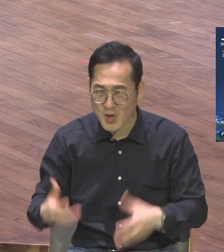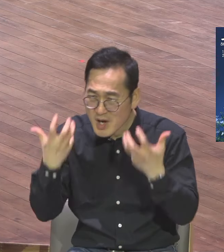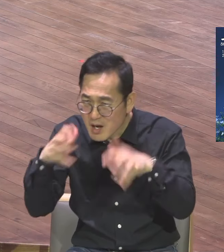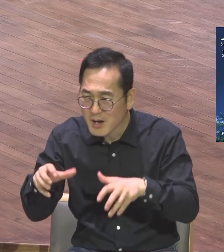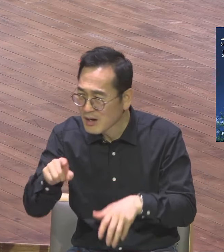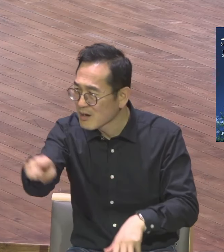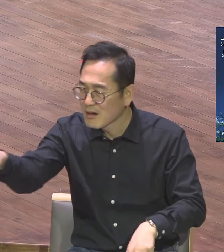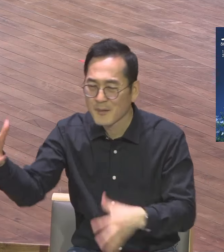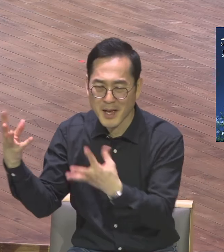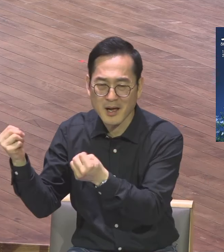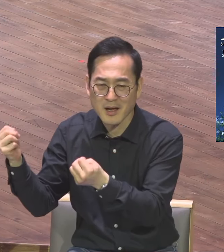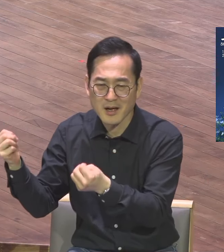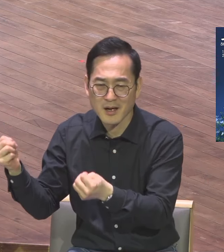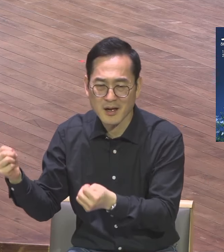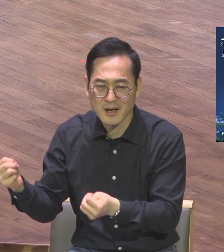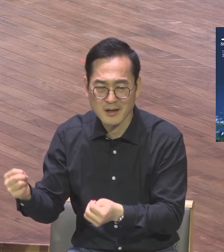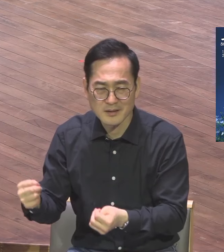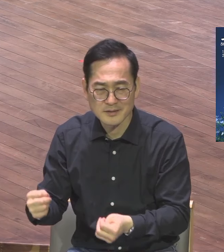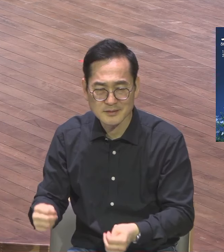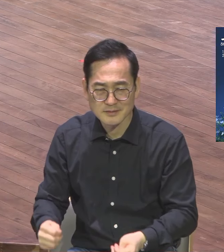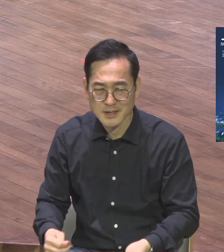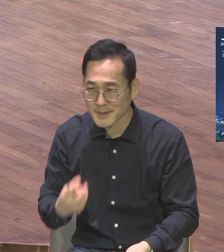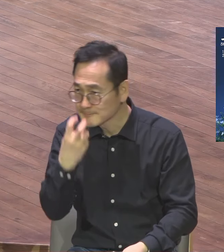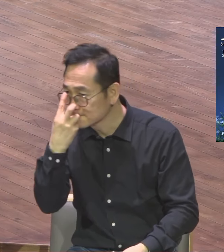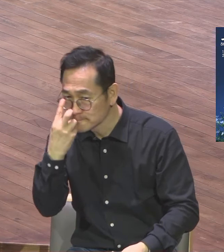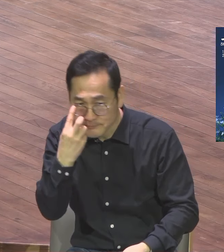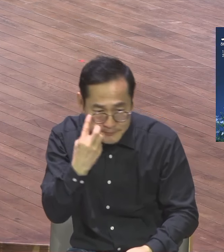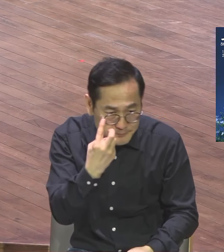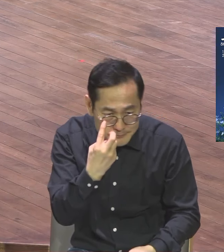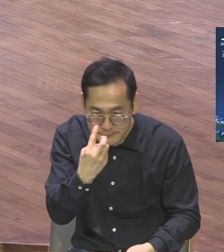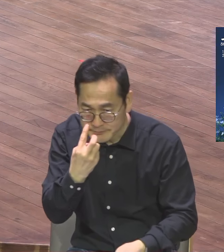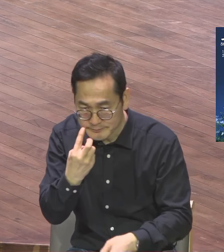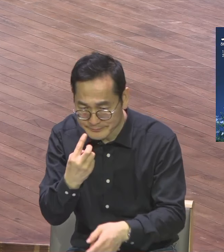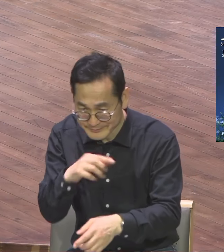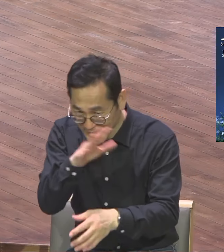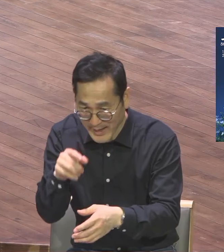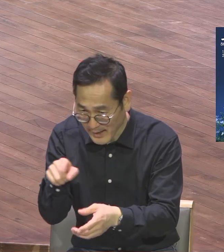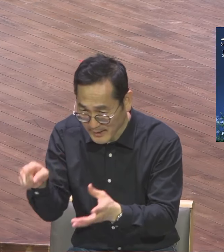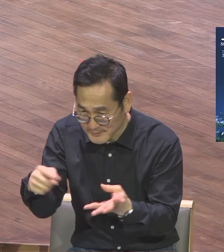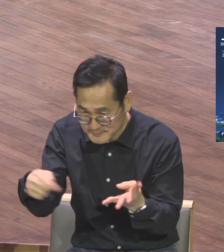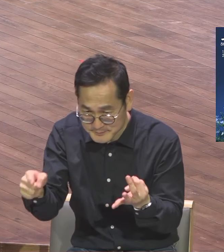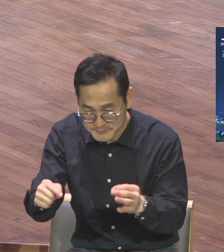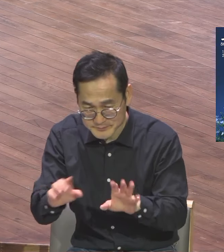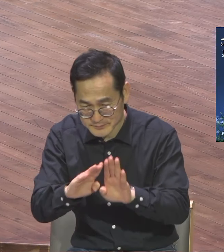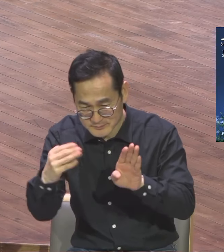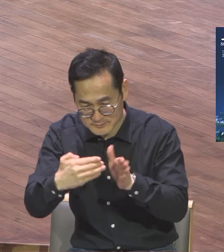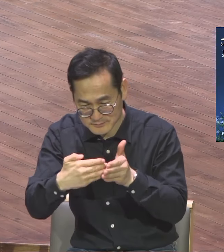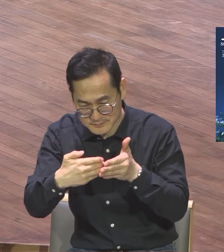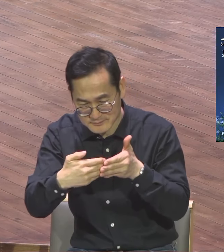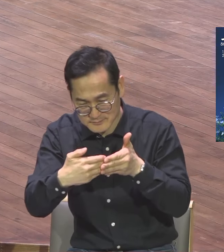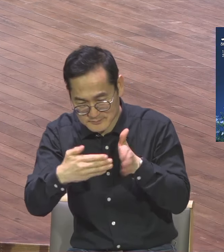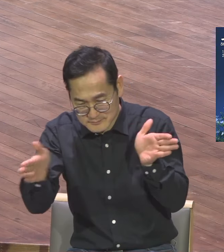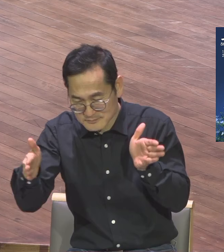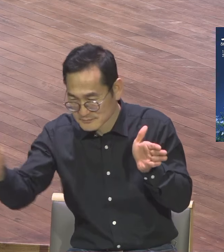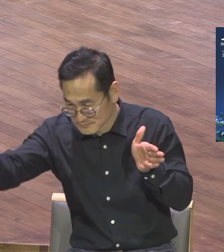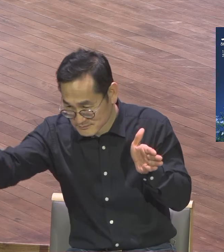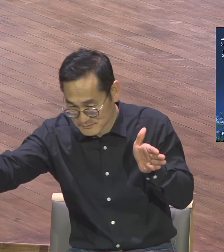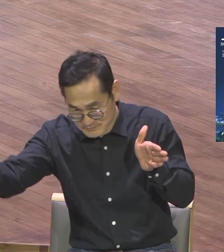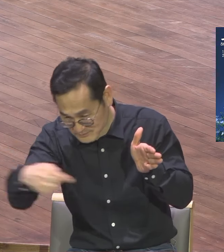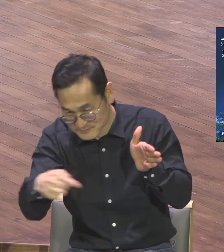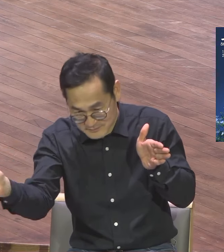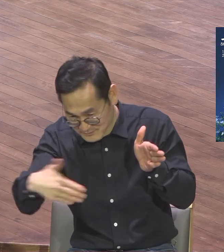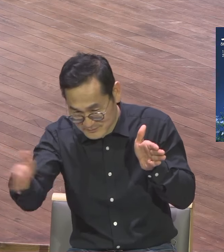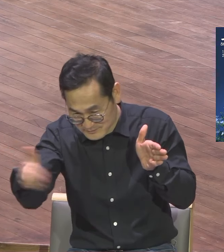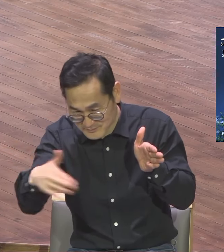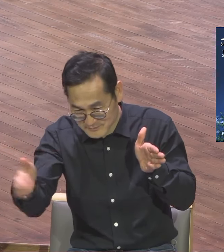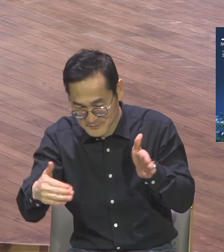많고 하니까 이 다 보는 것입니다. 그래서 병들 이 한 마리씩 넣으면서 심지어 작은 양떼들은 이름까지 다 있어요. 그걸